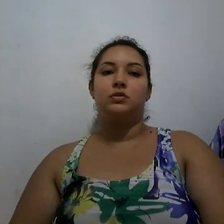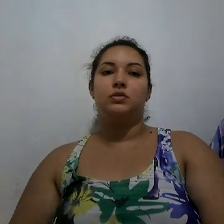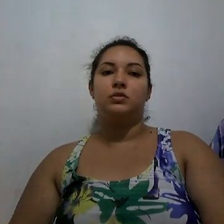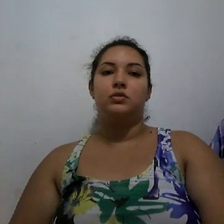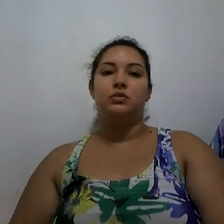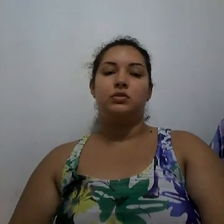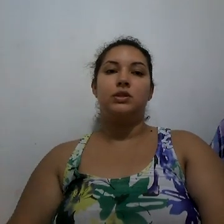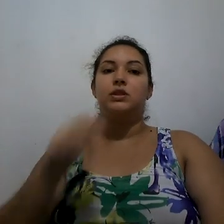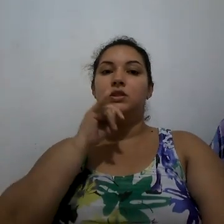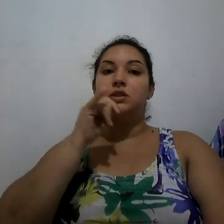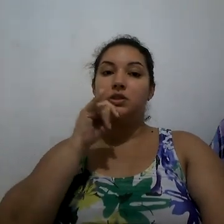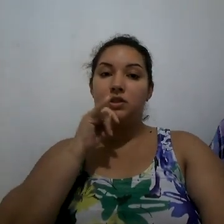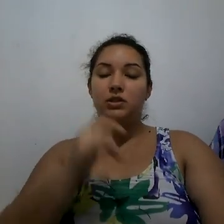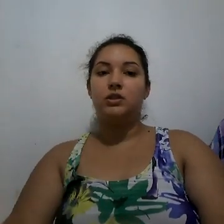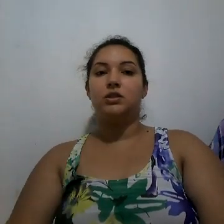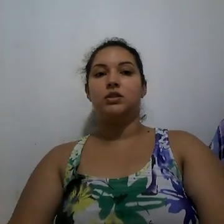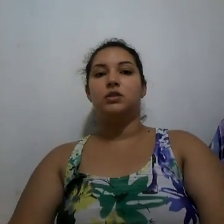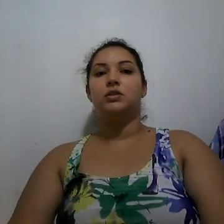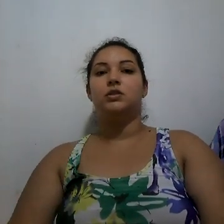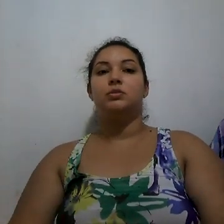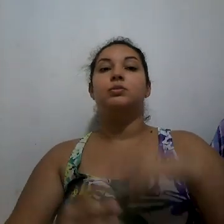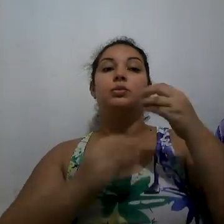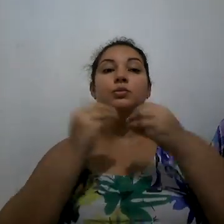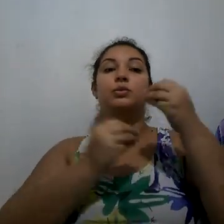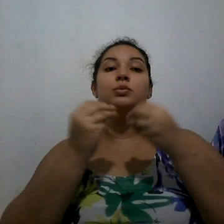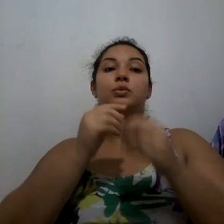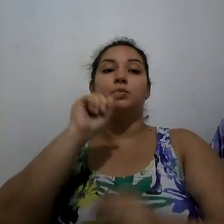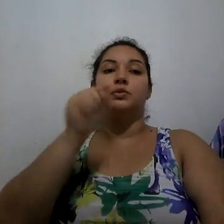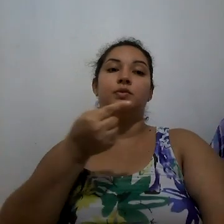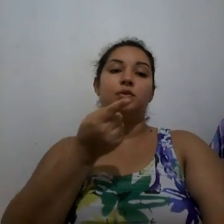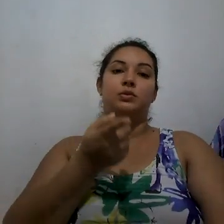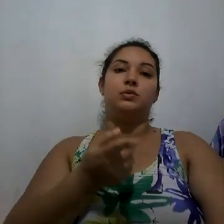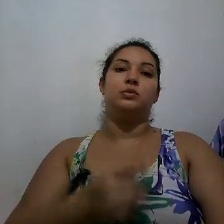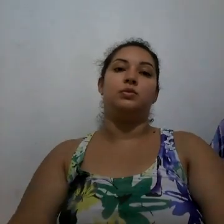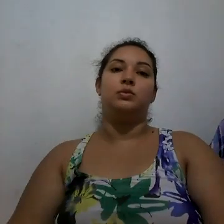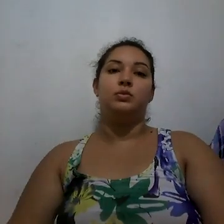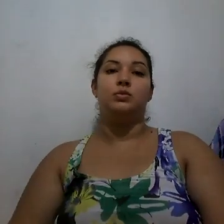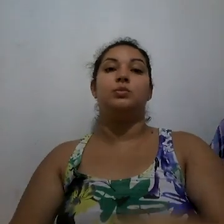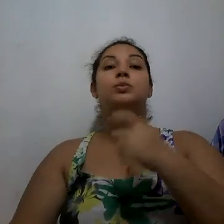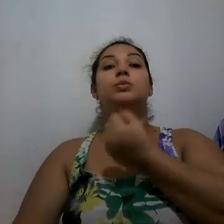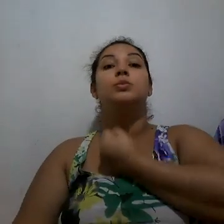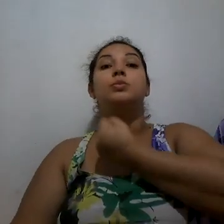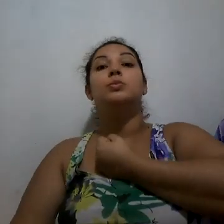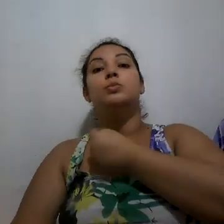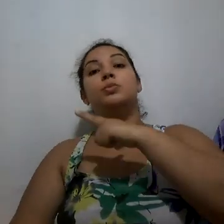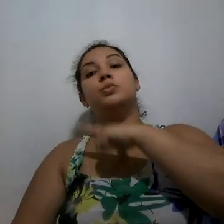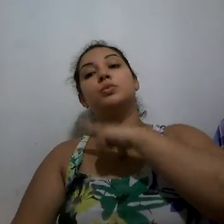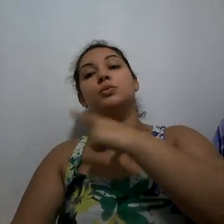exemplo. Como é que eu posso andar aqui? O que vocês acham? Quantos algarismos significativos